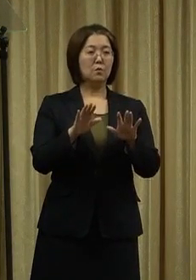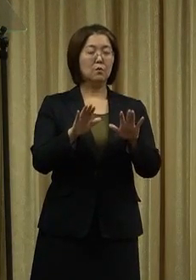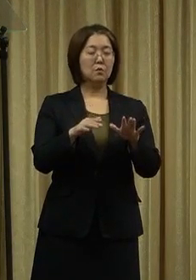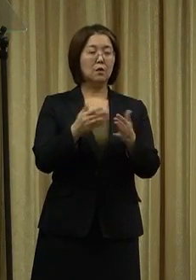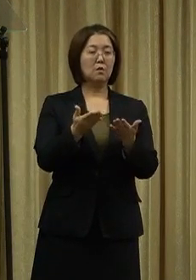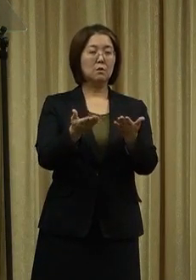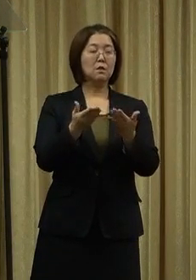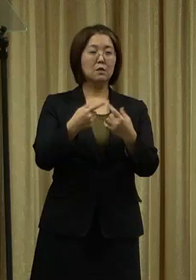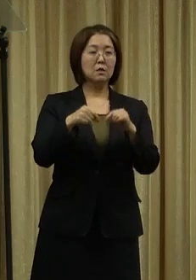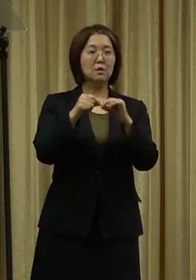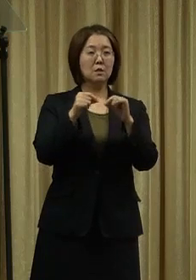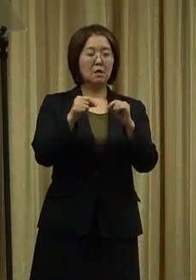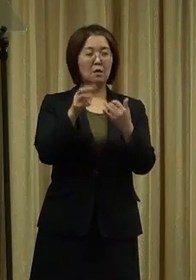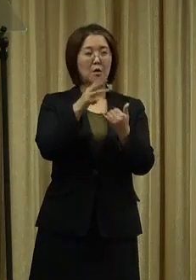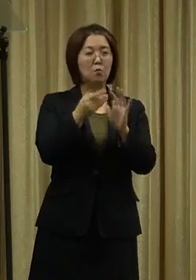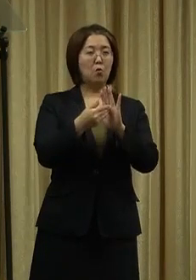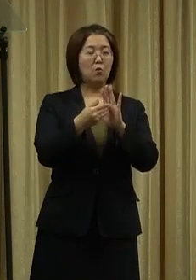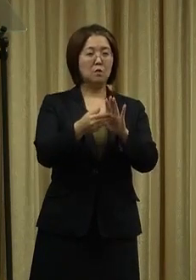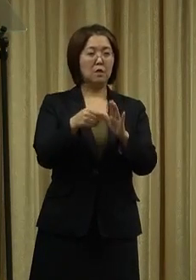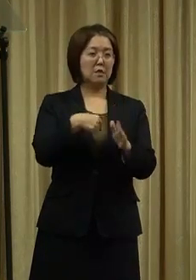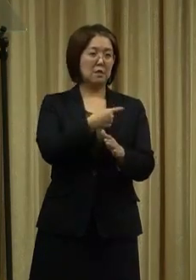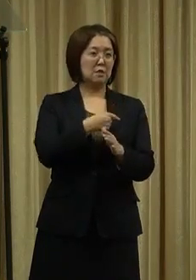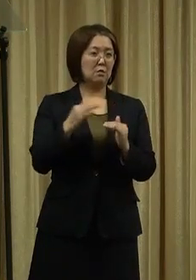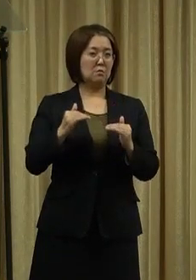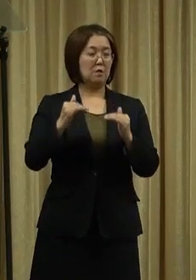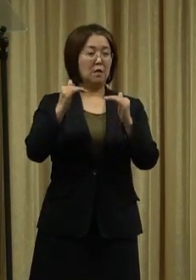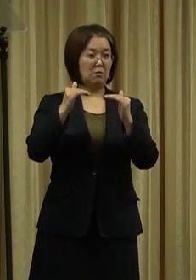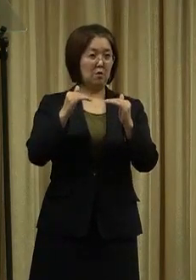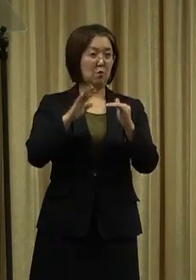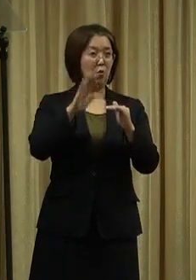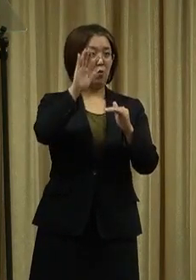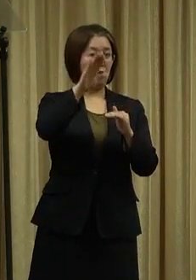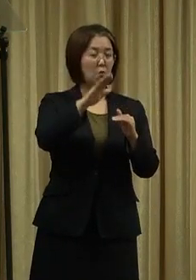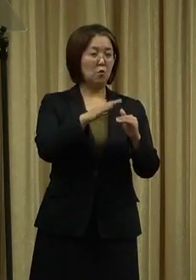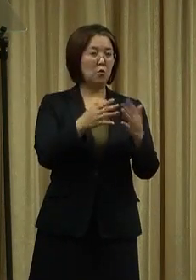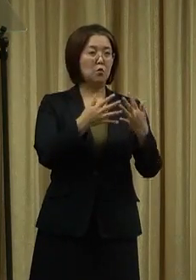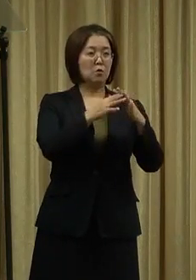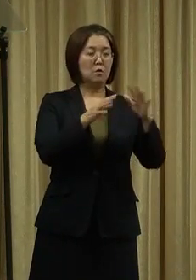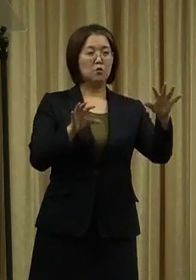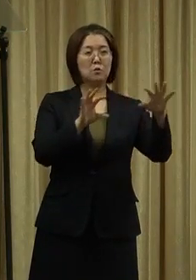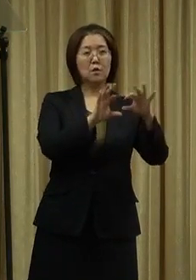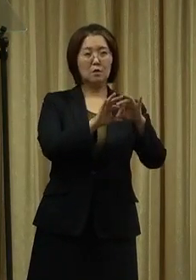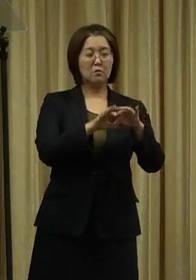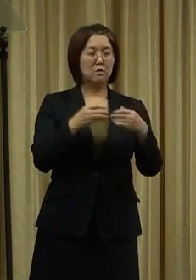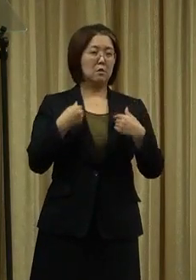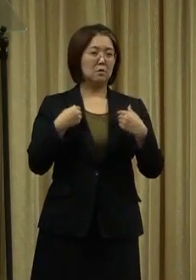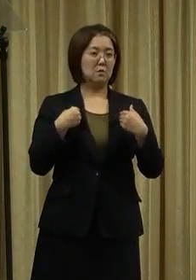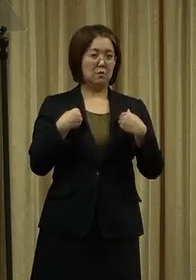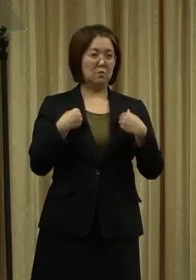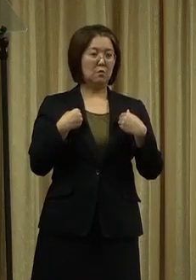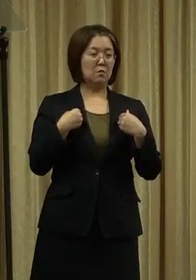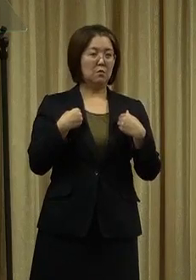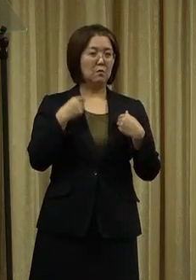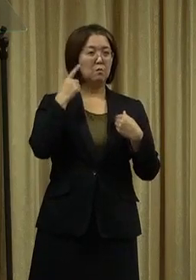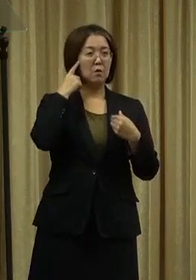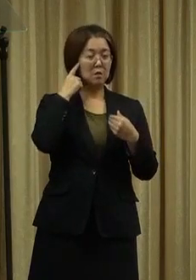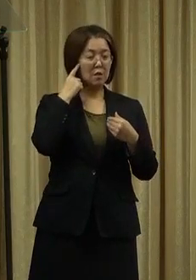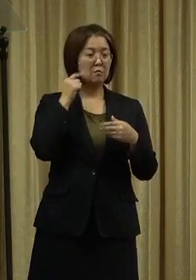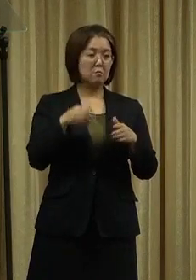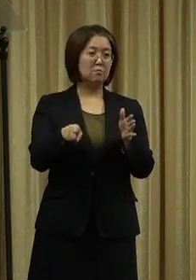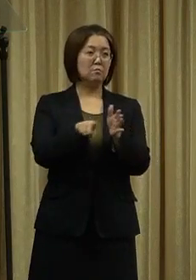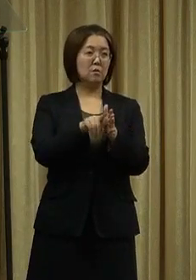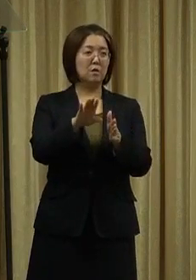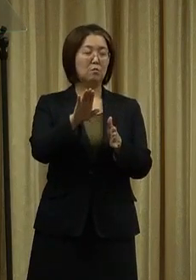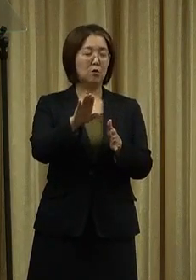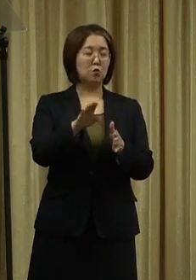回の地震による防災意識の高まりをしっかりと今後の取り組みにつなげることが大切だと考え、そのような施策も盛り込んでお